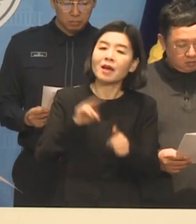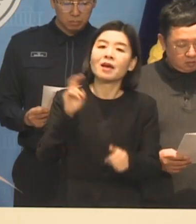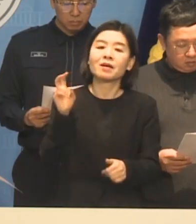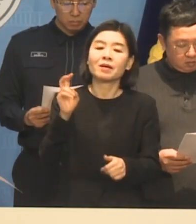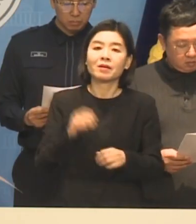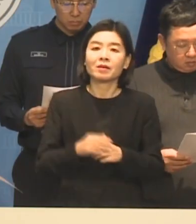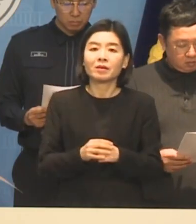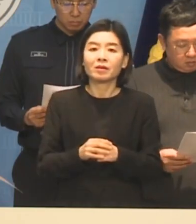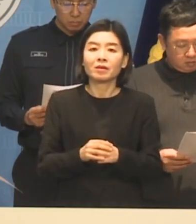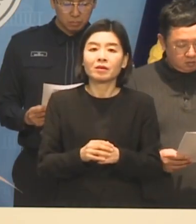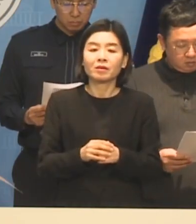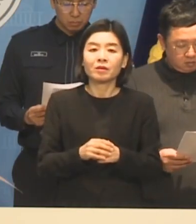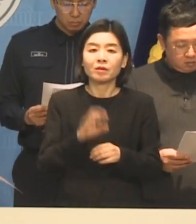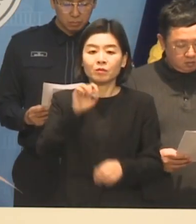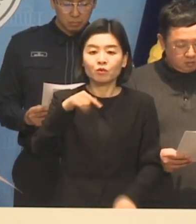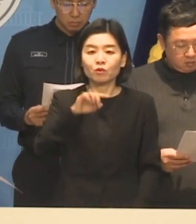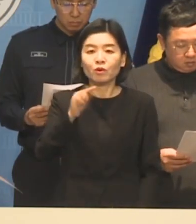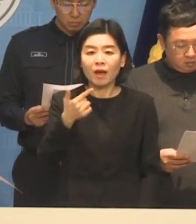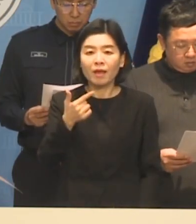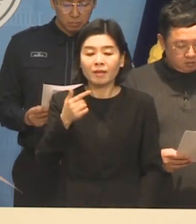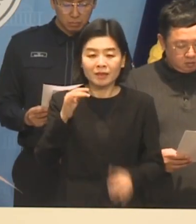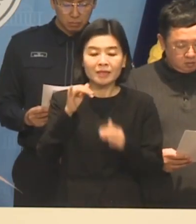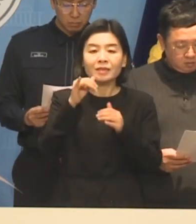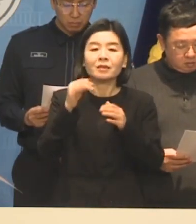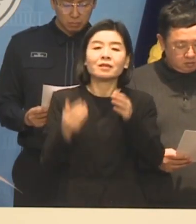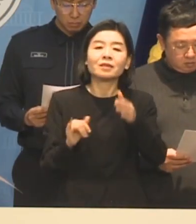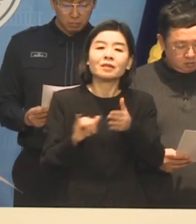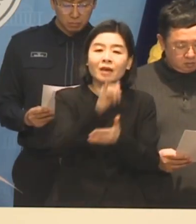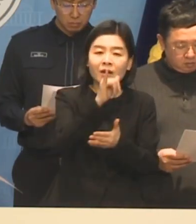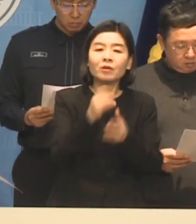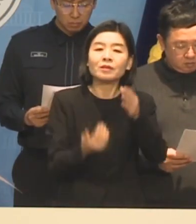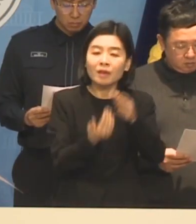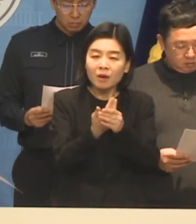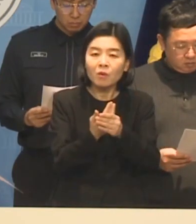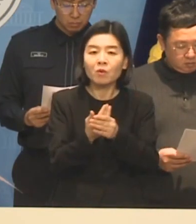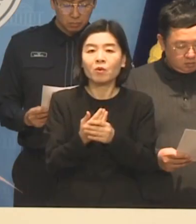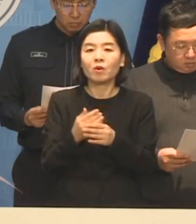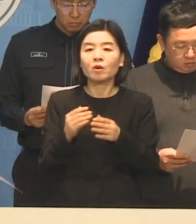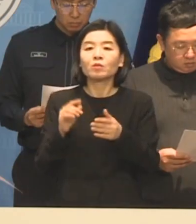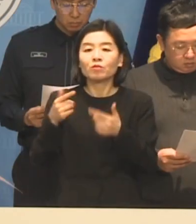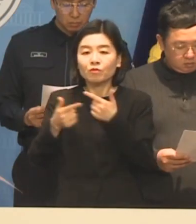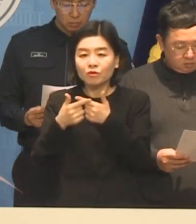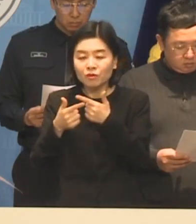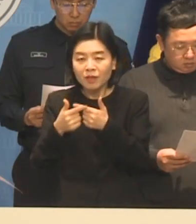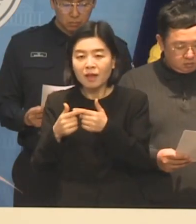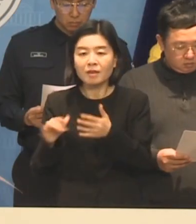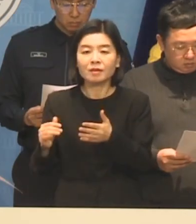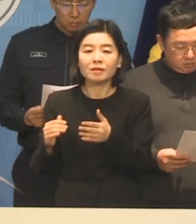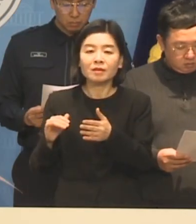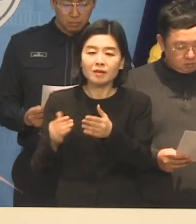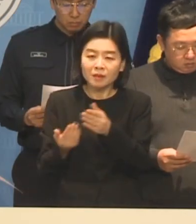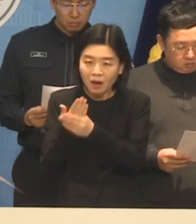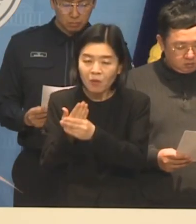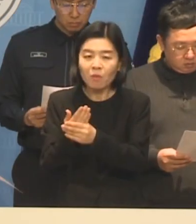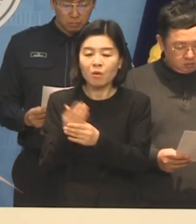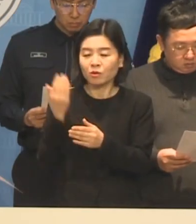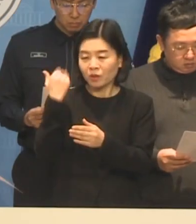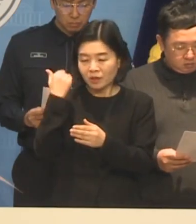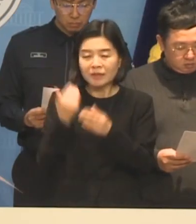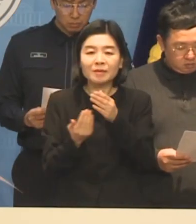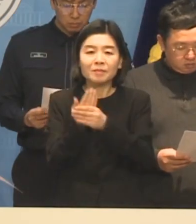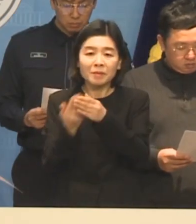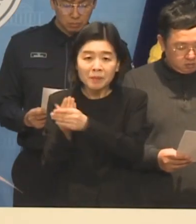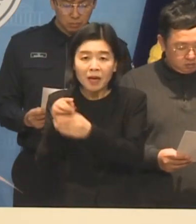무한항공기 참사, 부산에어 화재, 진에어 기체 결함 등 최근에 발생한 여러 사고들은